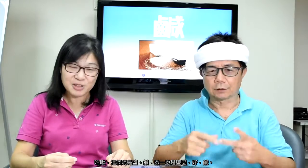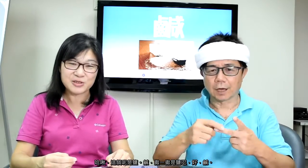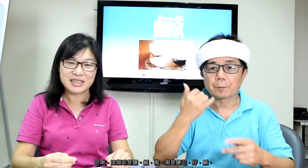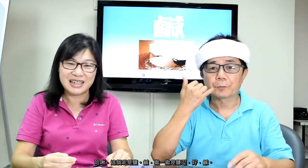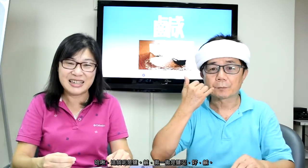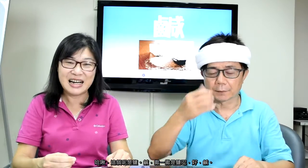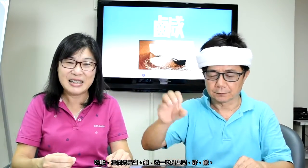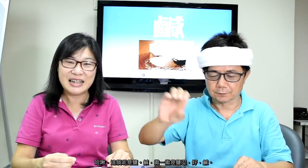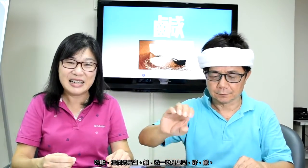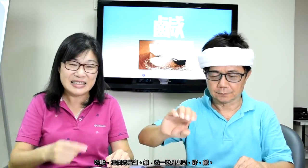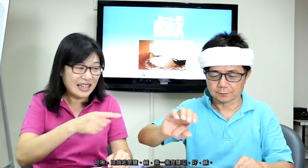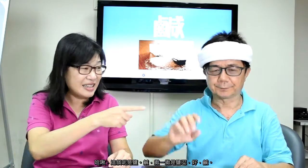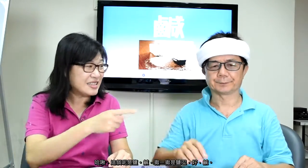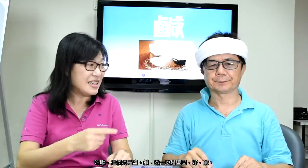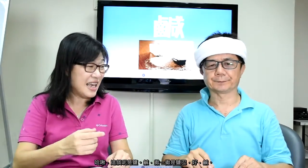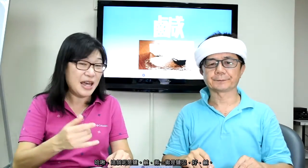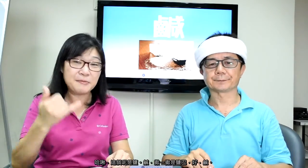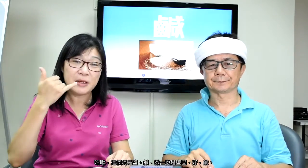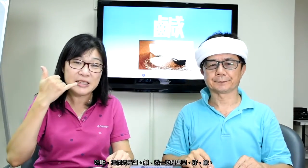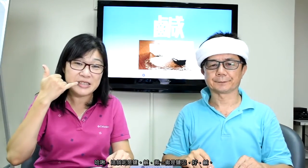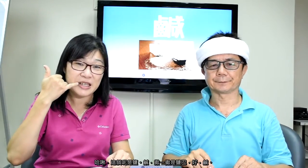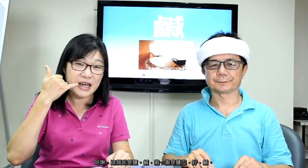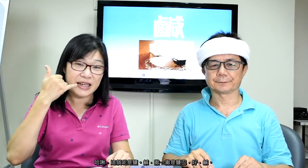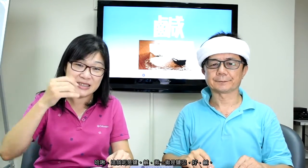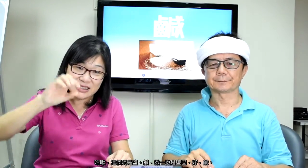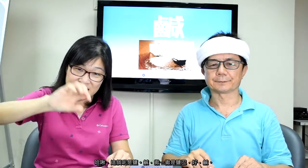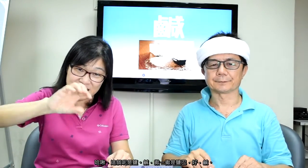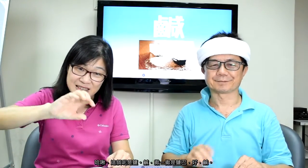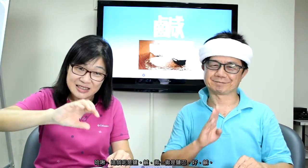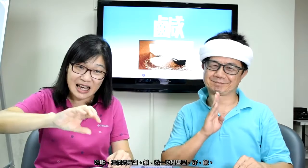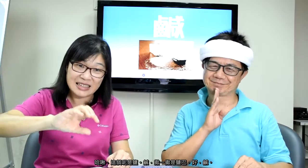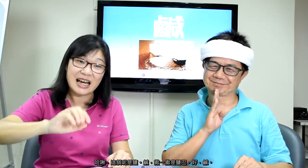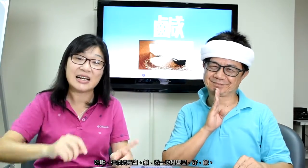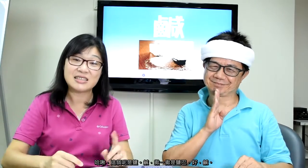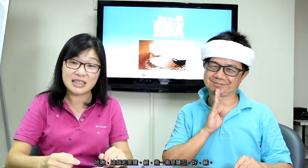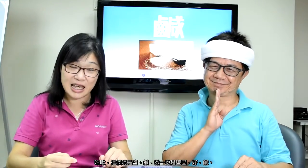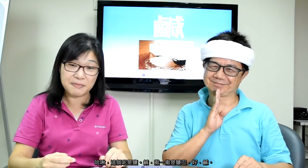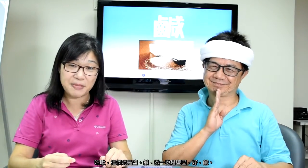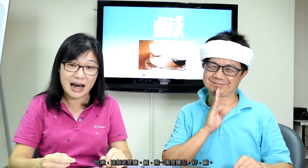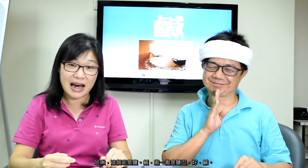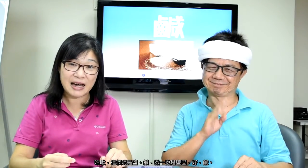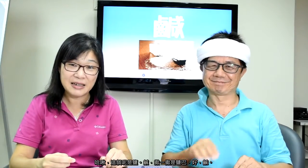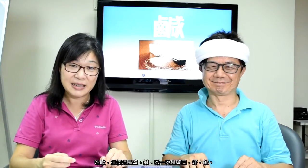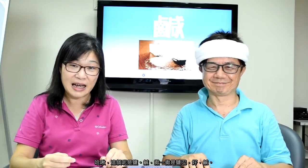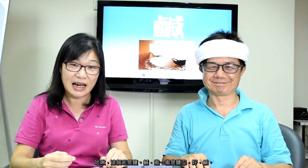啾。这个呢是盐，咸撒一撒是盐巴，